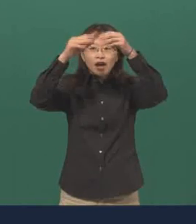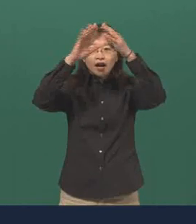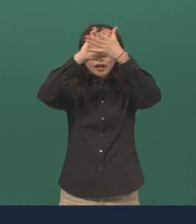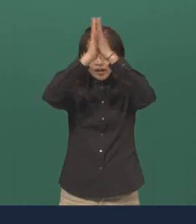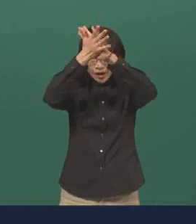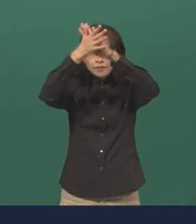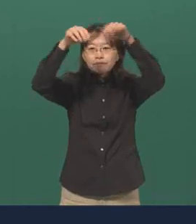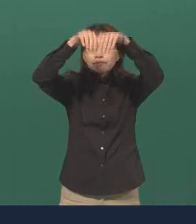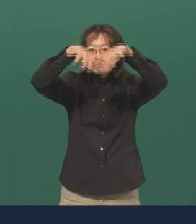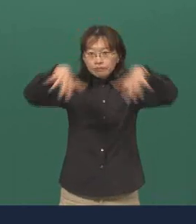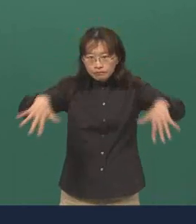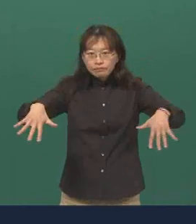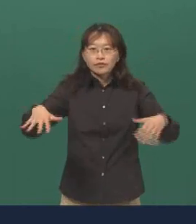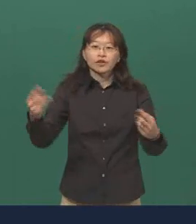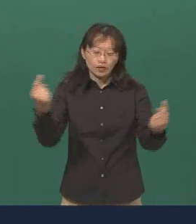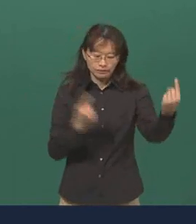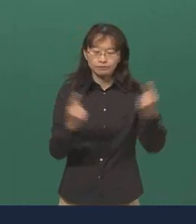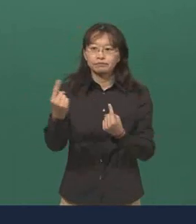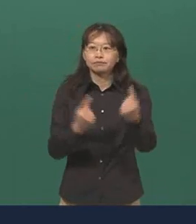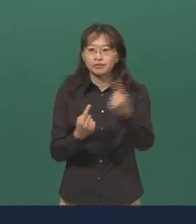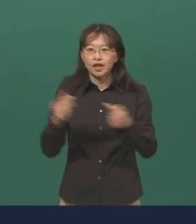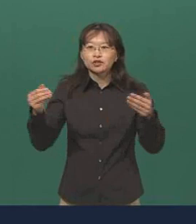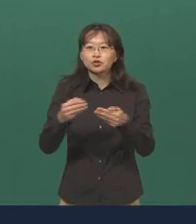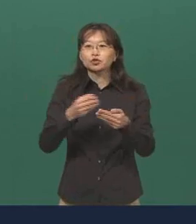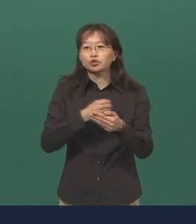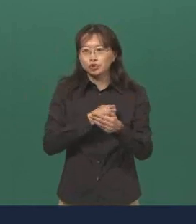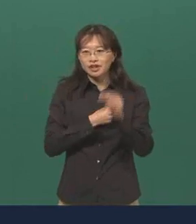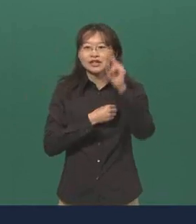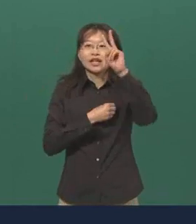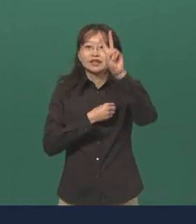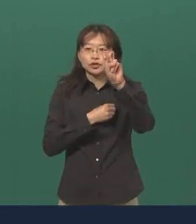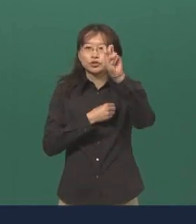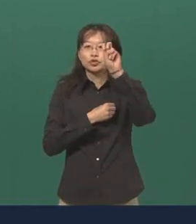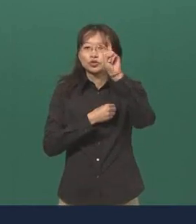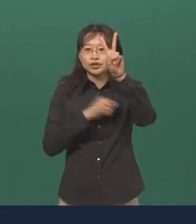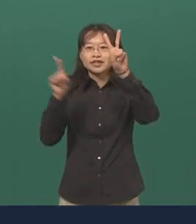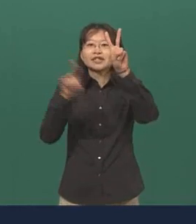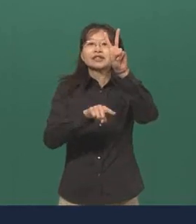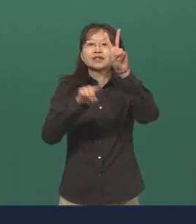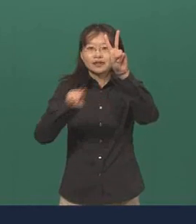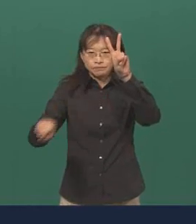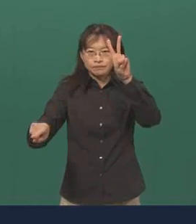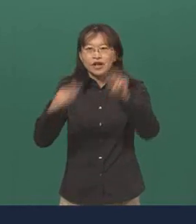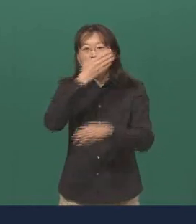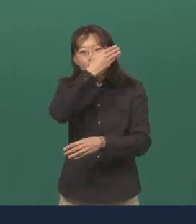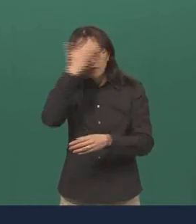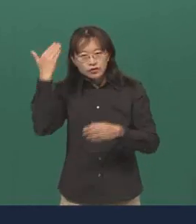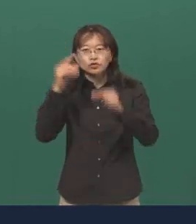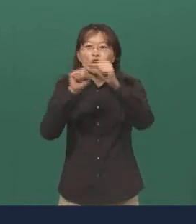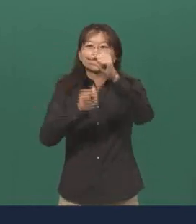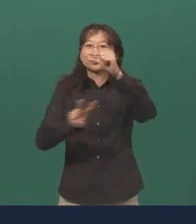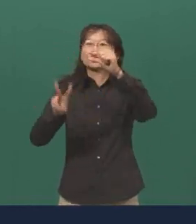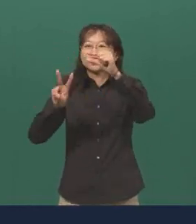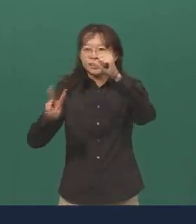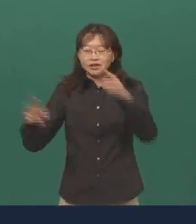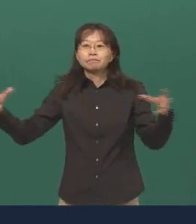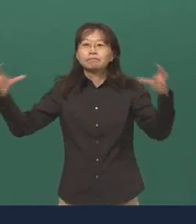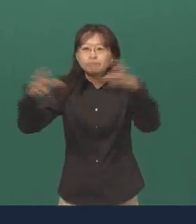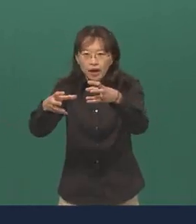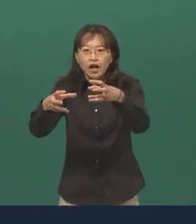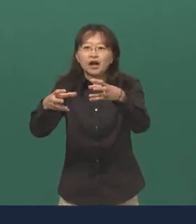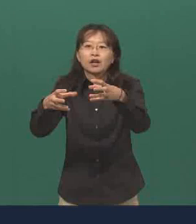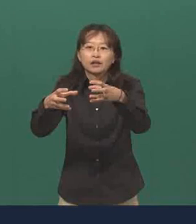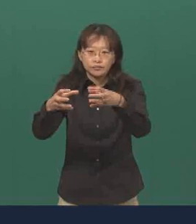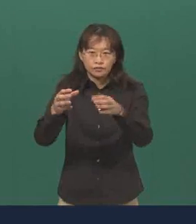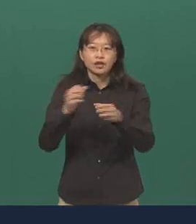この研究会は県庁各部局から若手を中心に22人の職員で構成されています